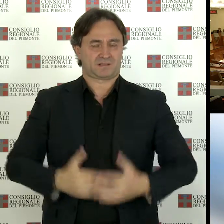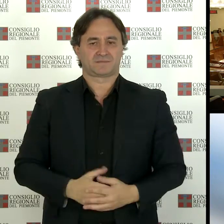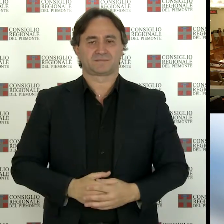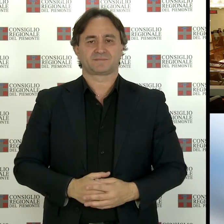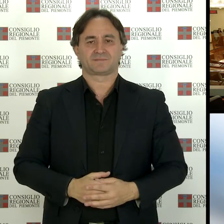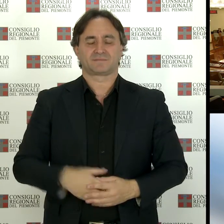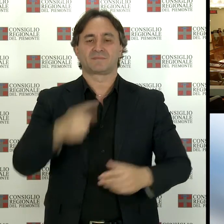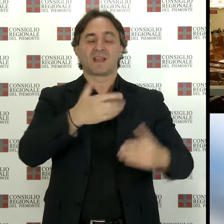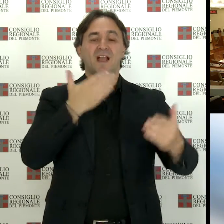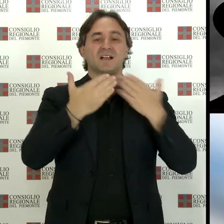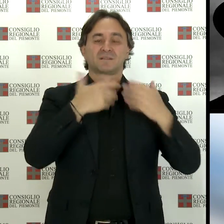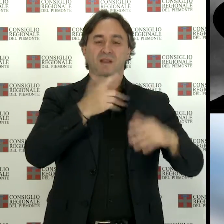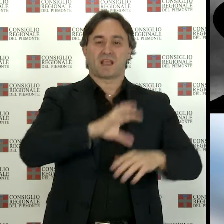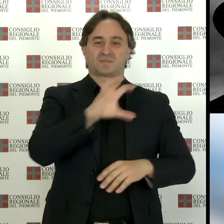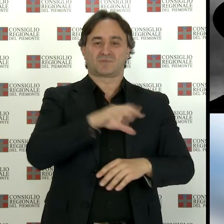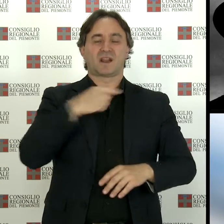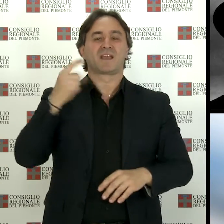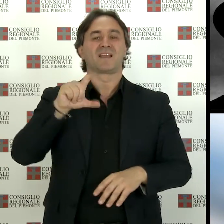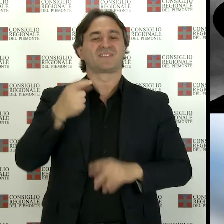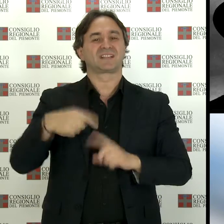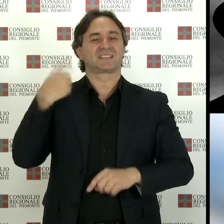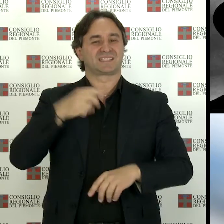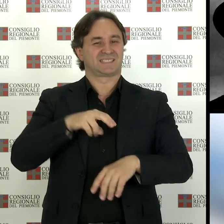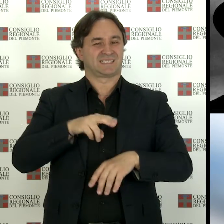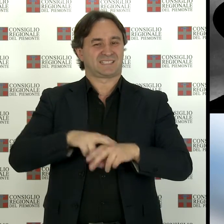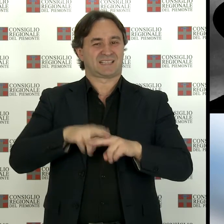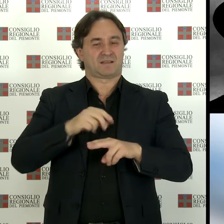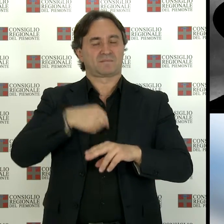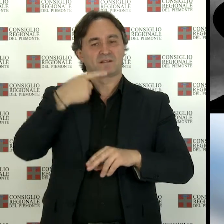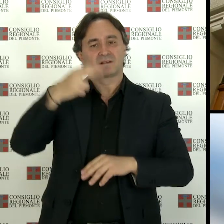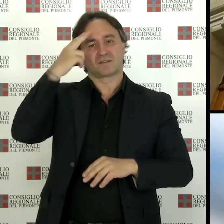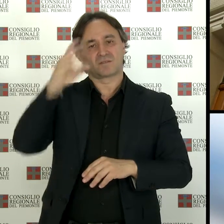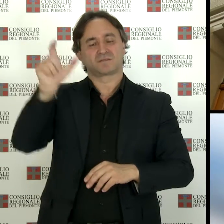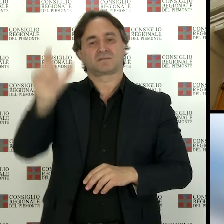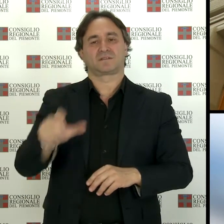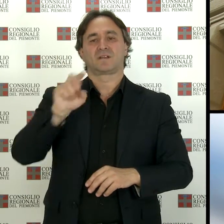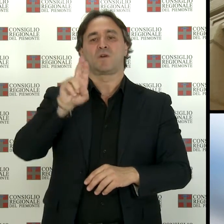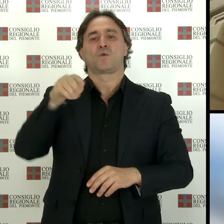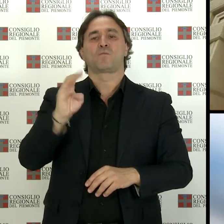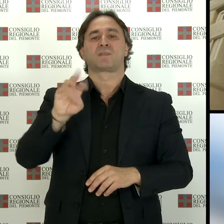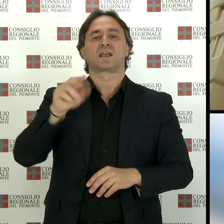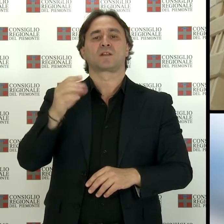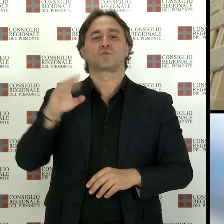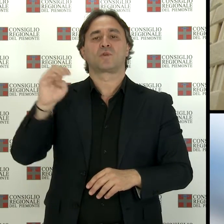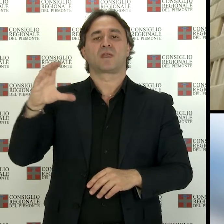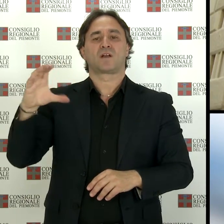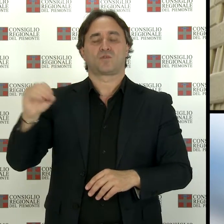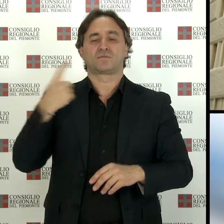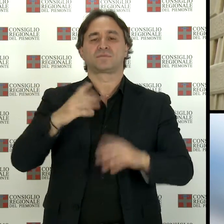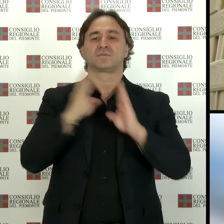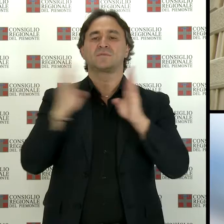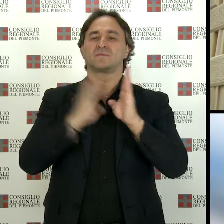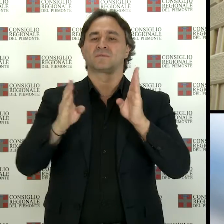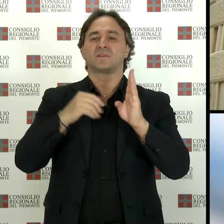L'Assemblea regionale ha approvato il 20 settembre la delibera che intitola alla memoria di Umberto Eco la Biblioteca della Regione Piemonte di Via